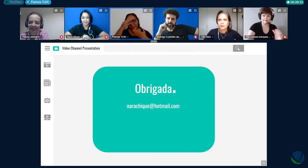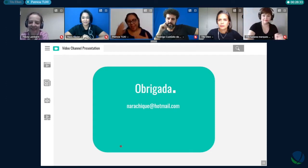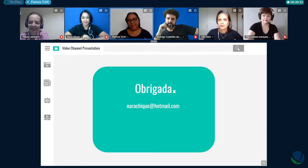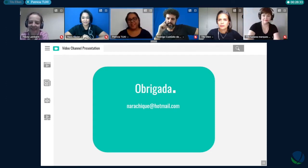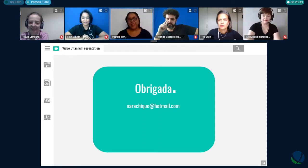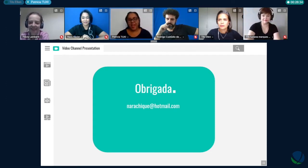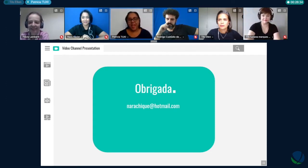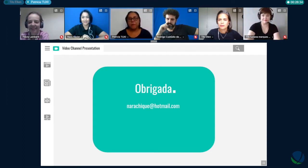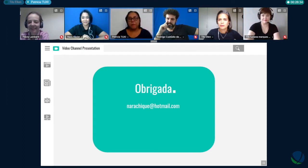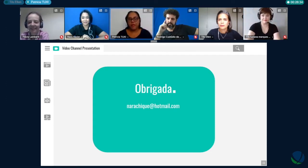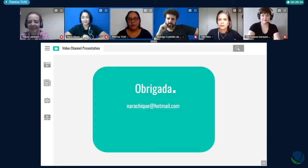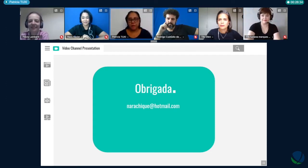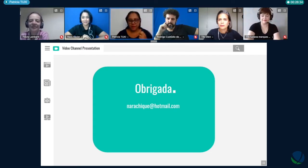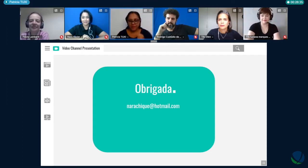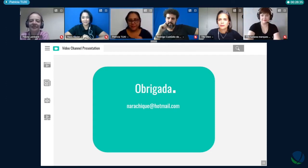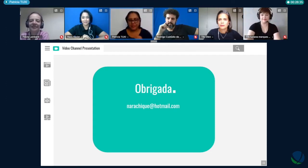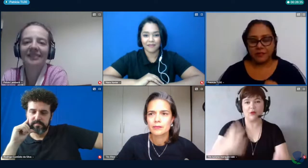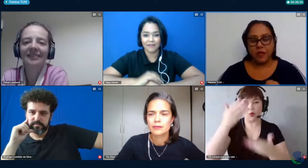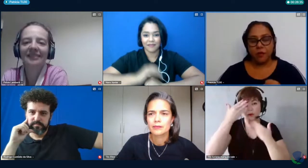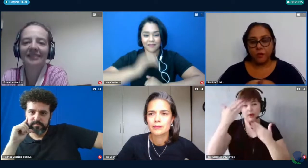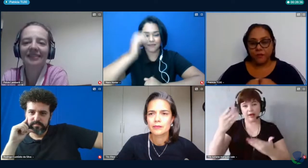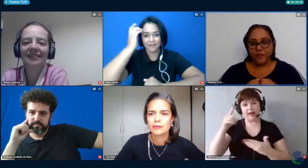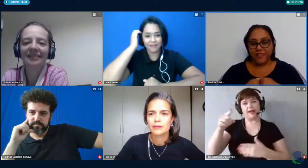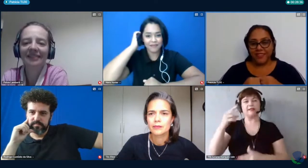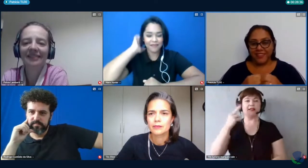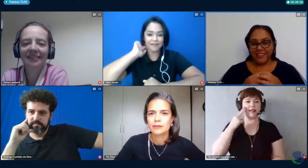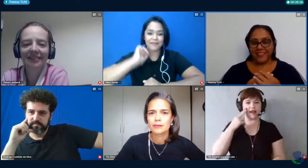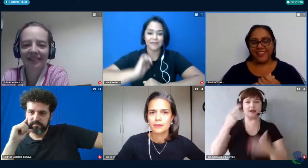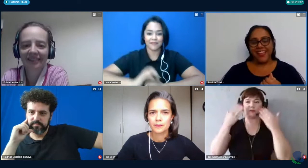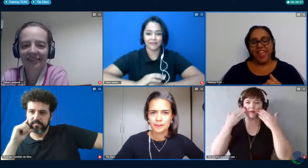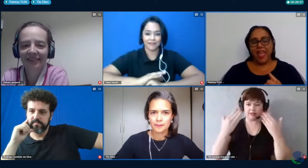Muito obrigada, Nara, pela apresentação.